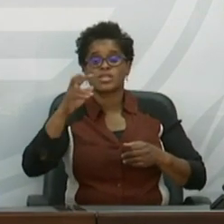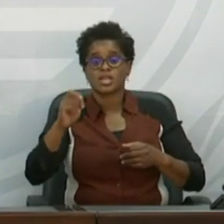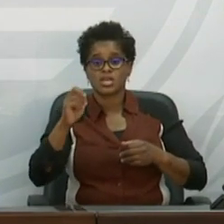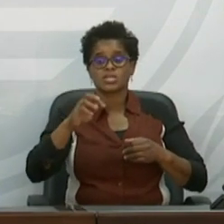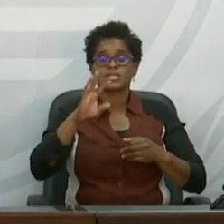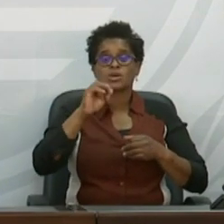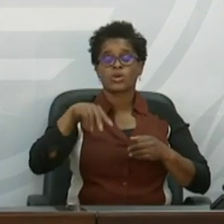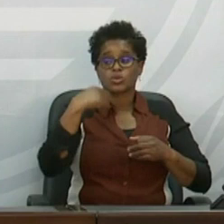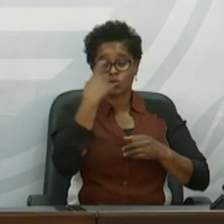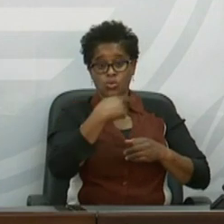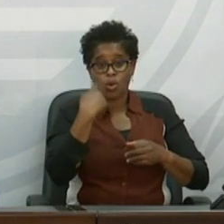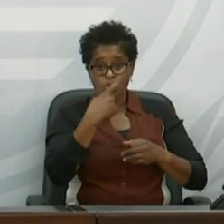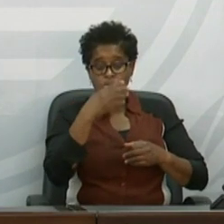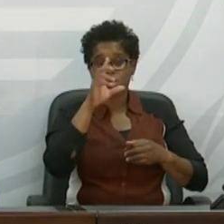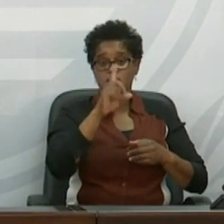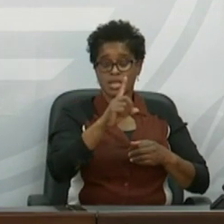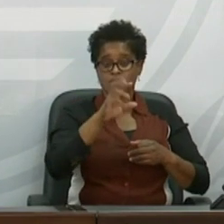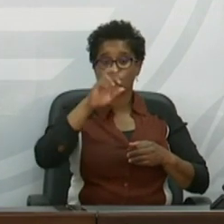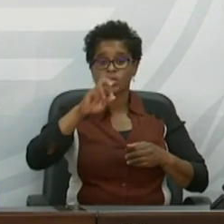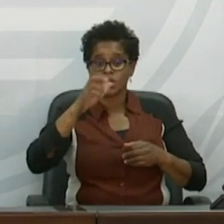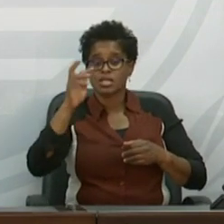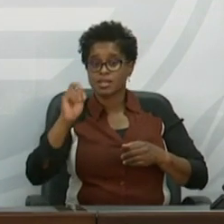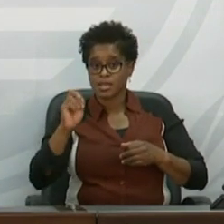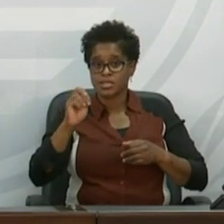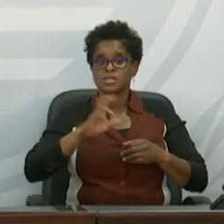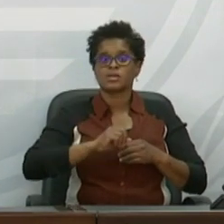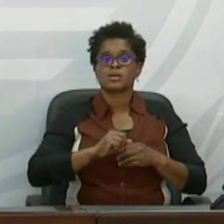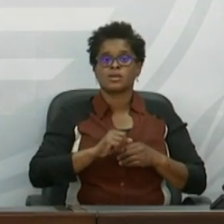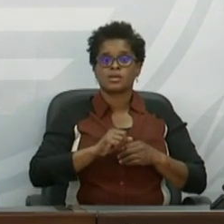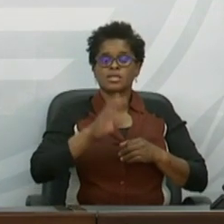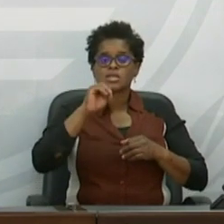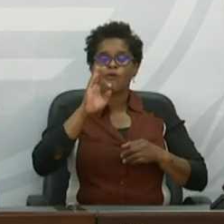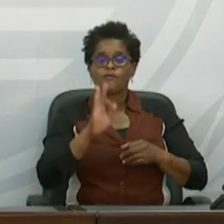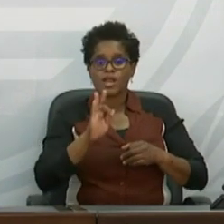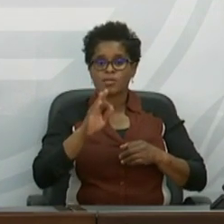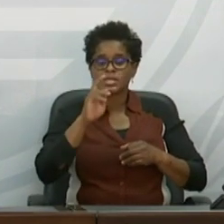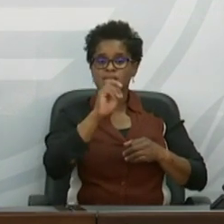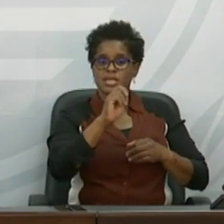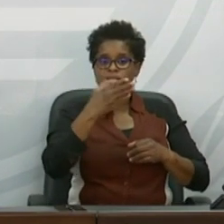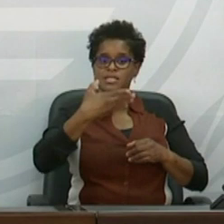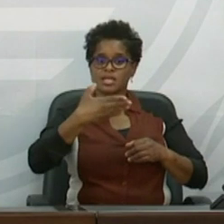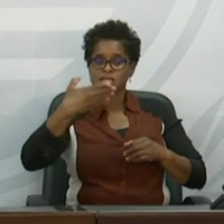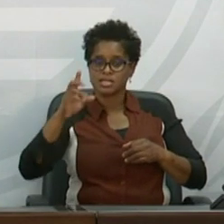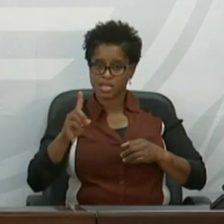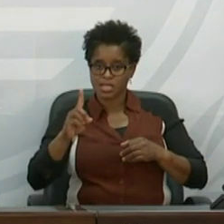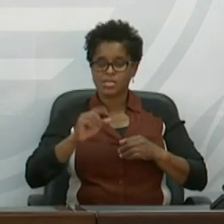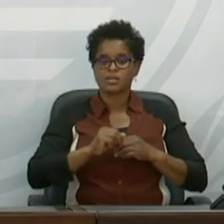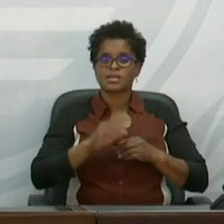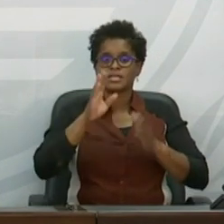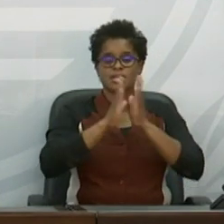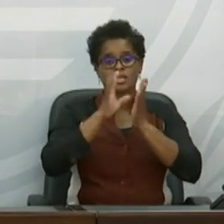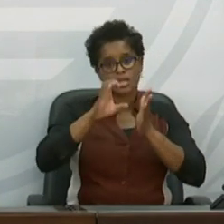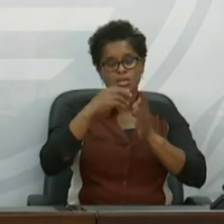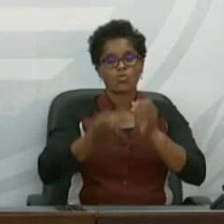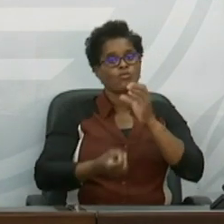1523, São Lourenço dos Órgãos 683, São Filipe 376, Santa